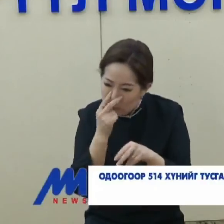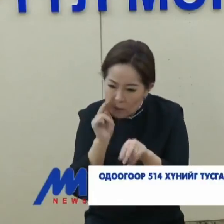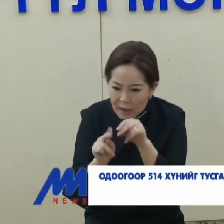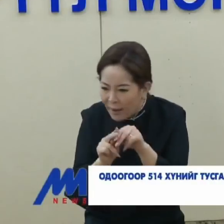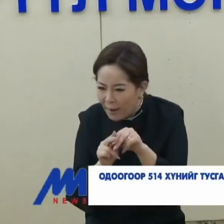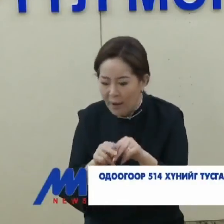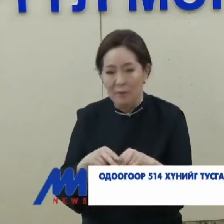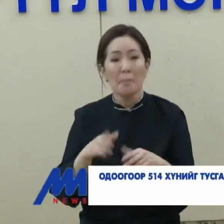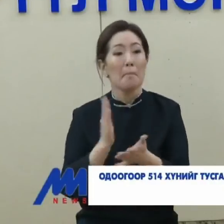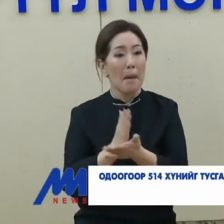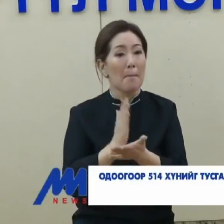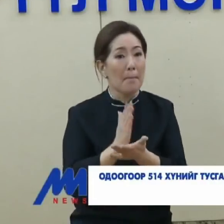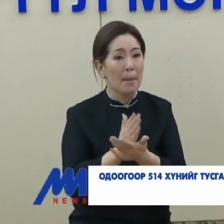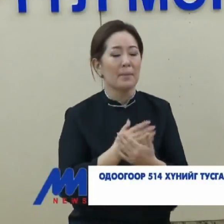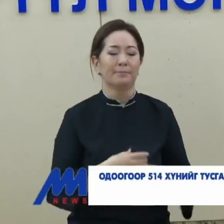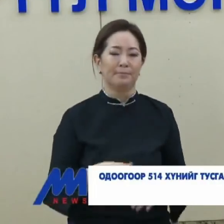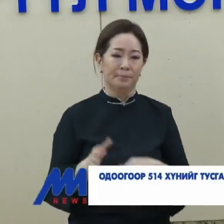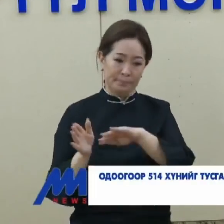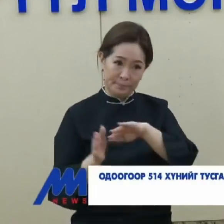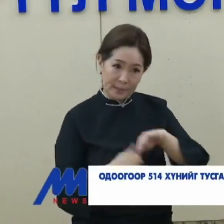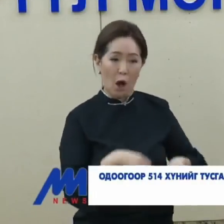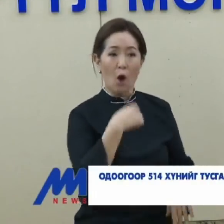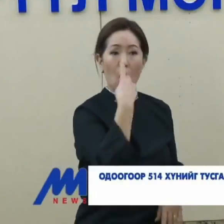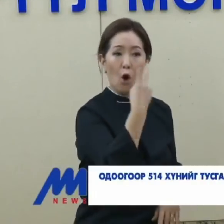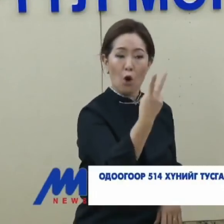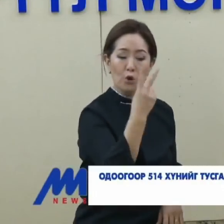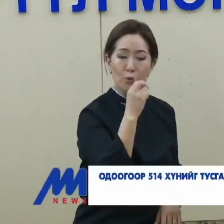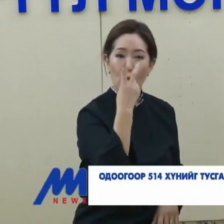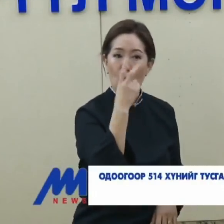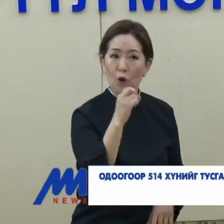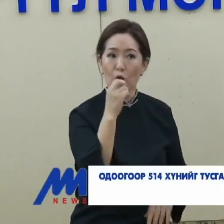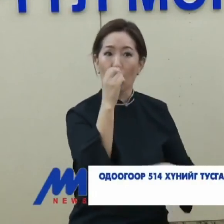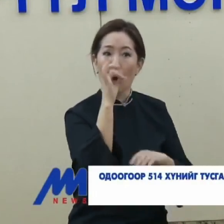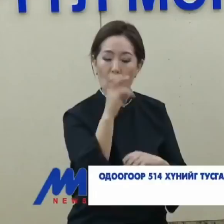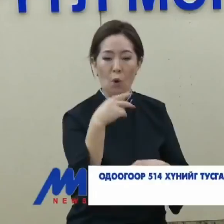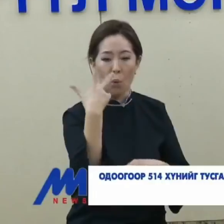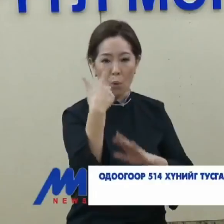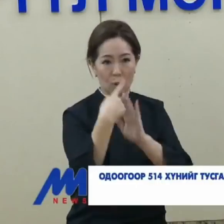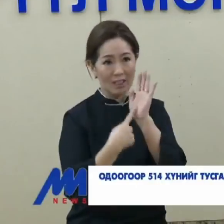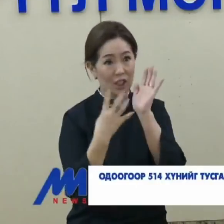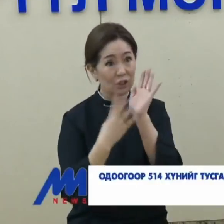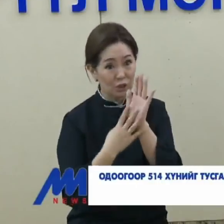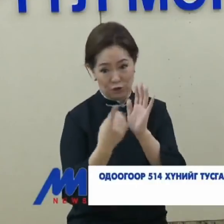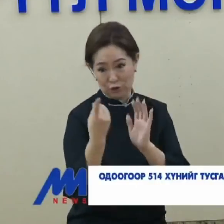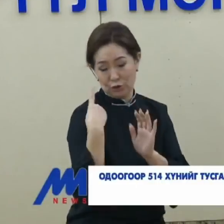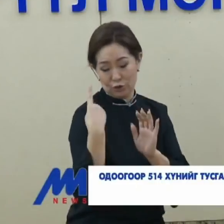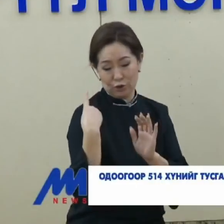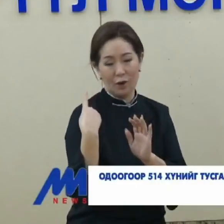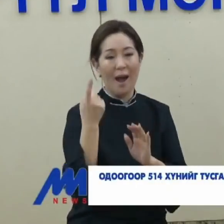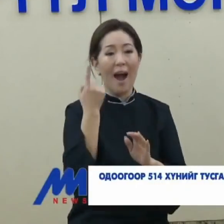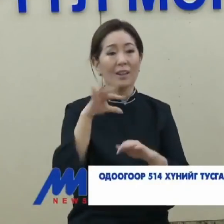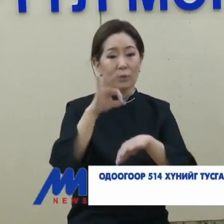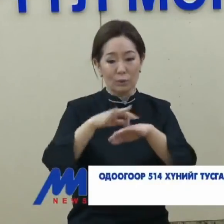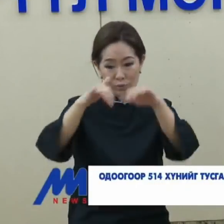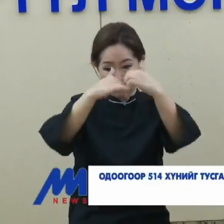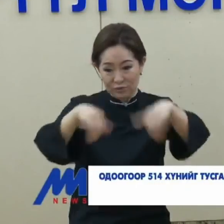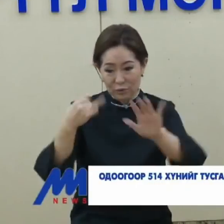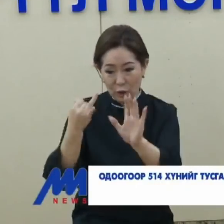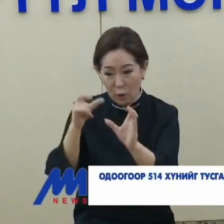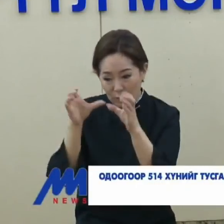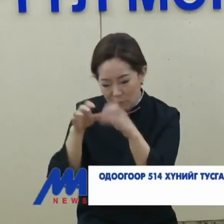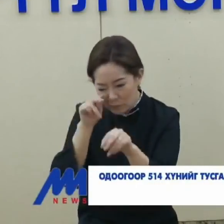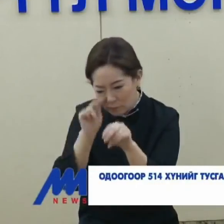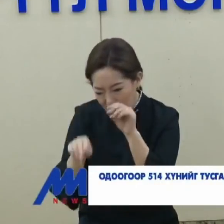байна. 2020 оны 3 сарын 9-нд буюу өчигдөр хөсвөтөд 7 хүнийг тусгаарлаад тандал